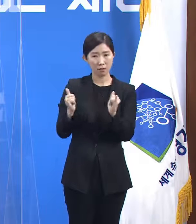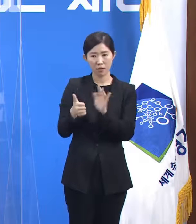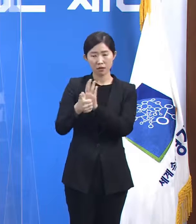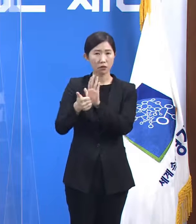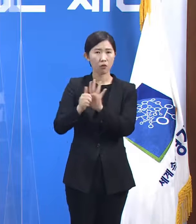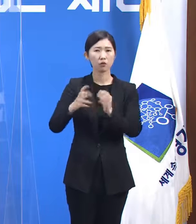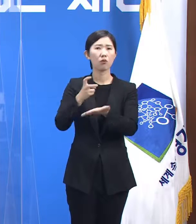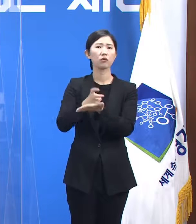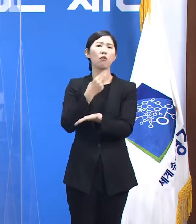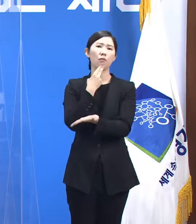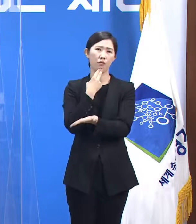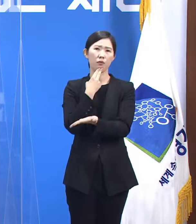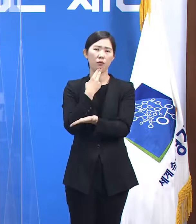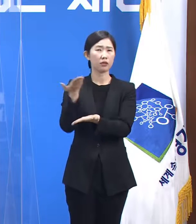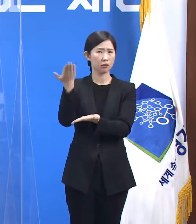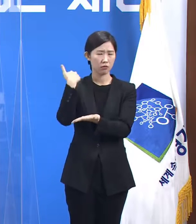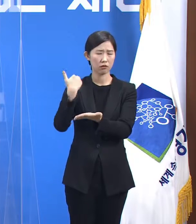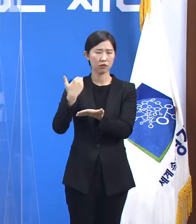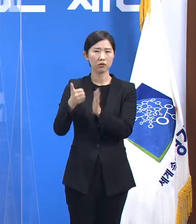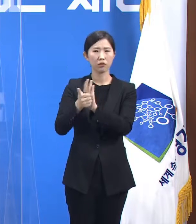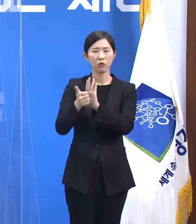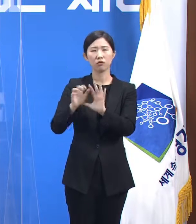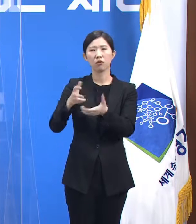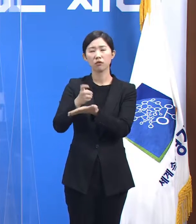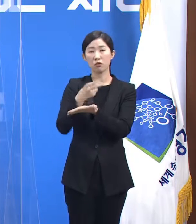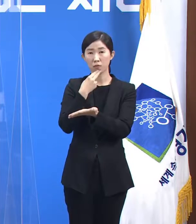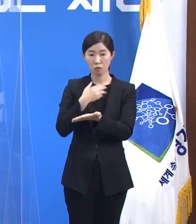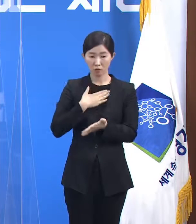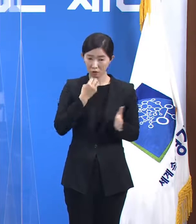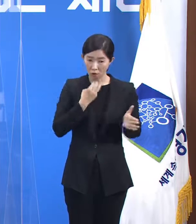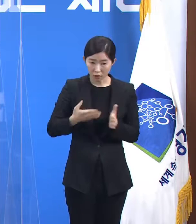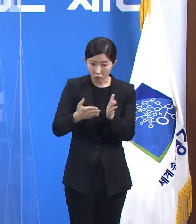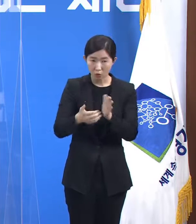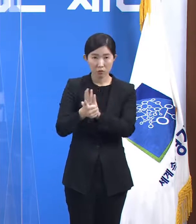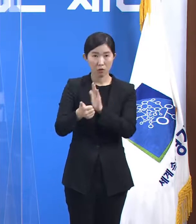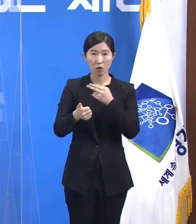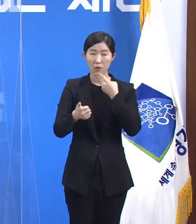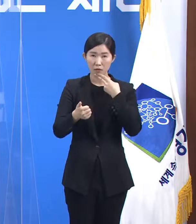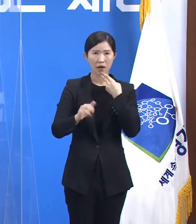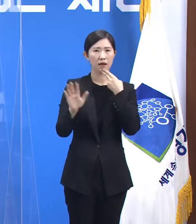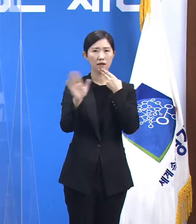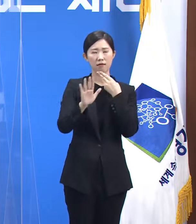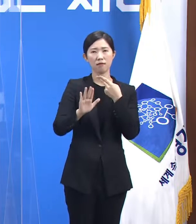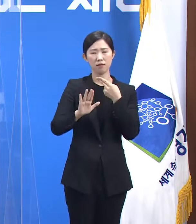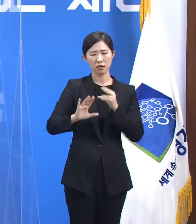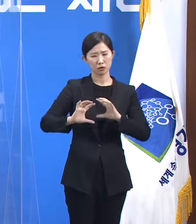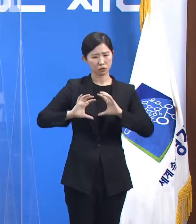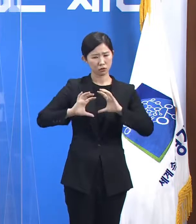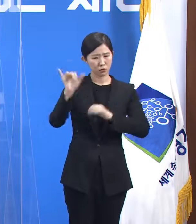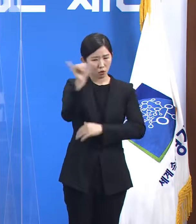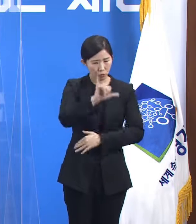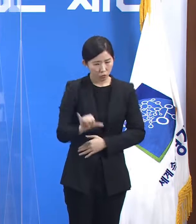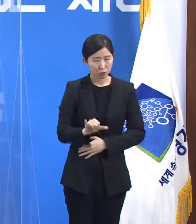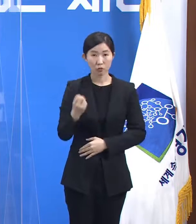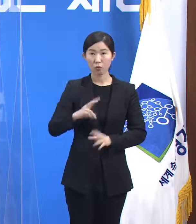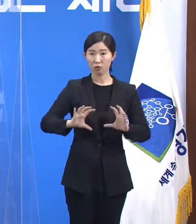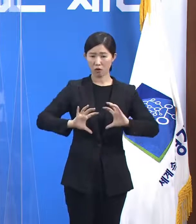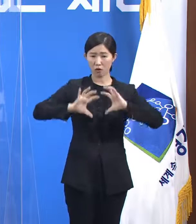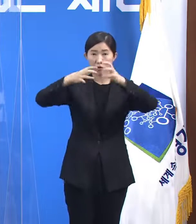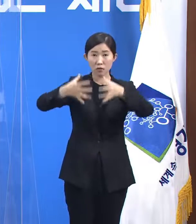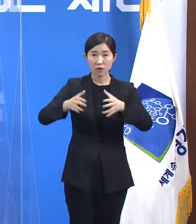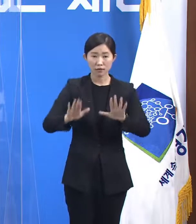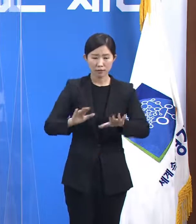없었던 것이 사실입니다. 근데 이건 경기도에만 없었던 것이 아니고 전국적으로 혹은 전 세계적으로 프리랜서가